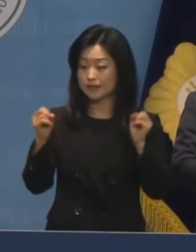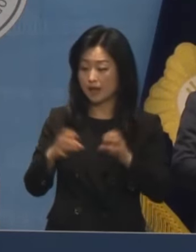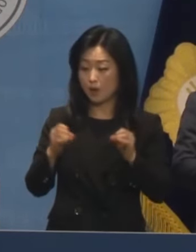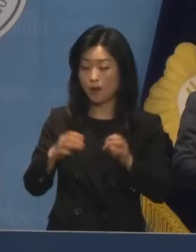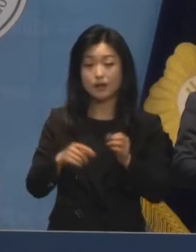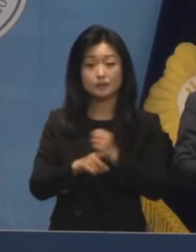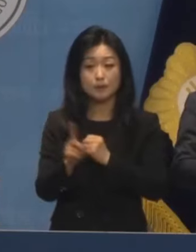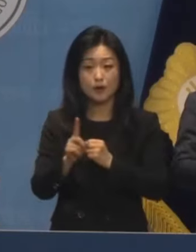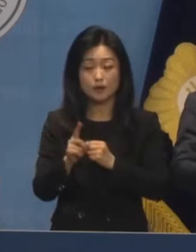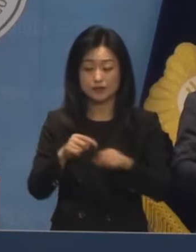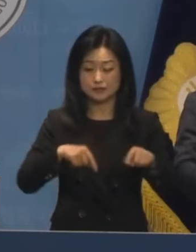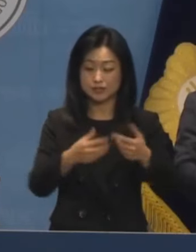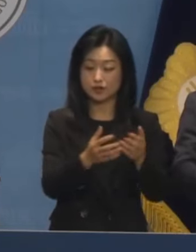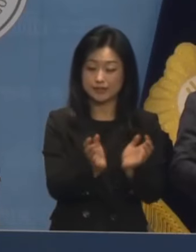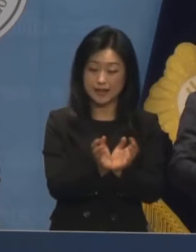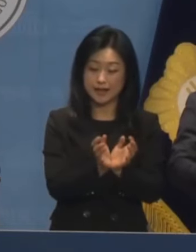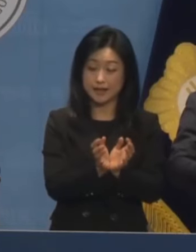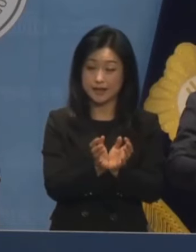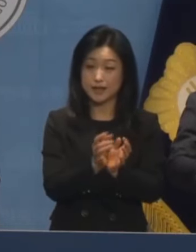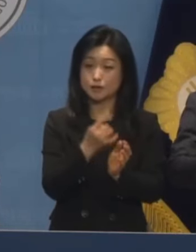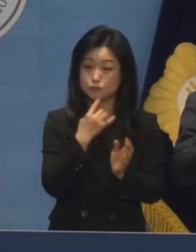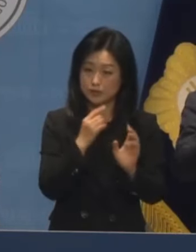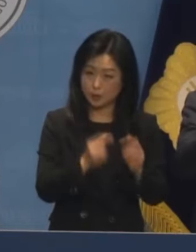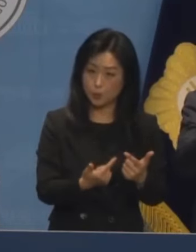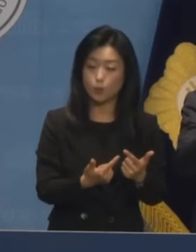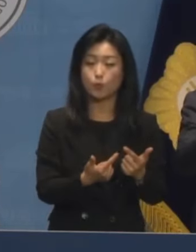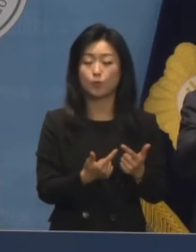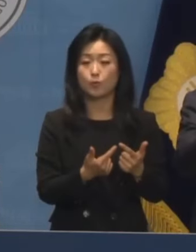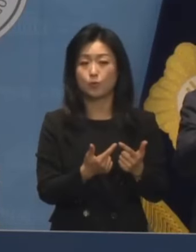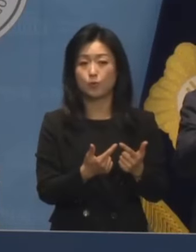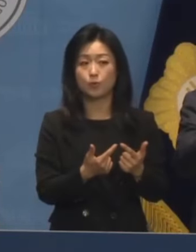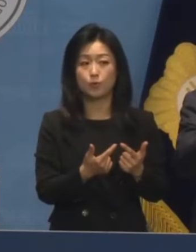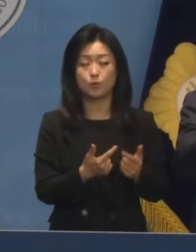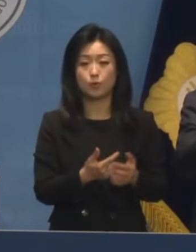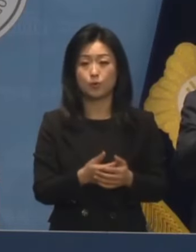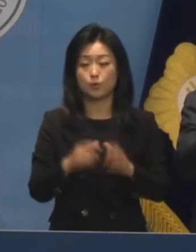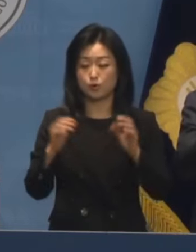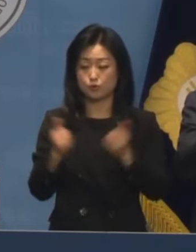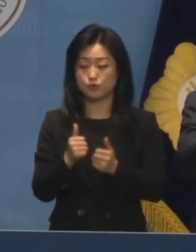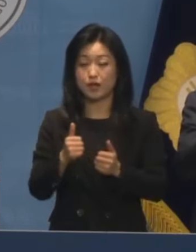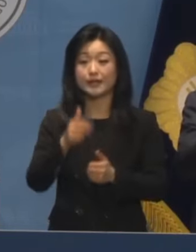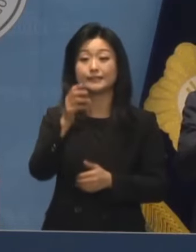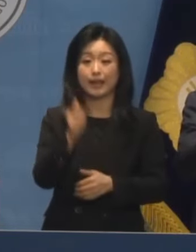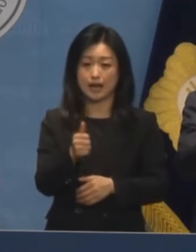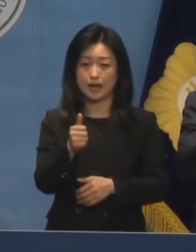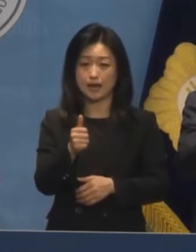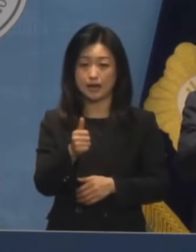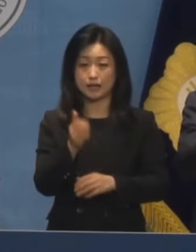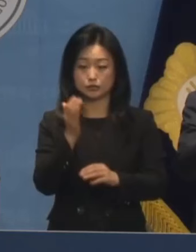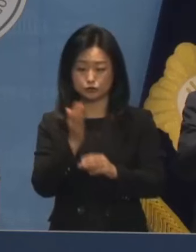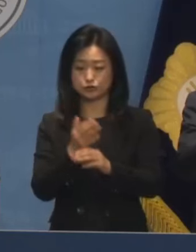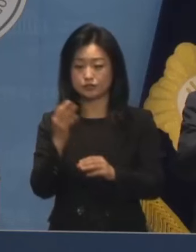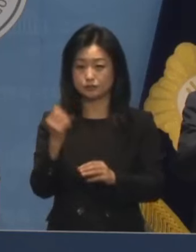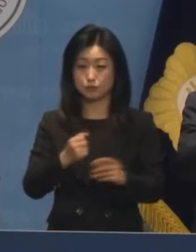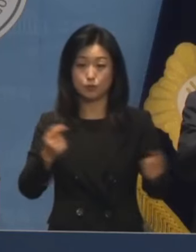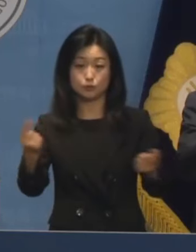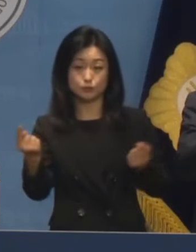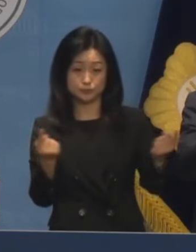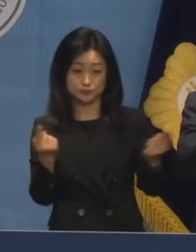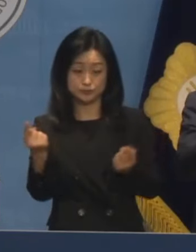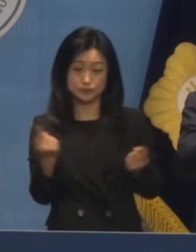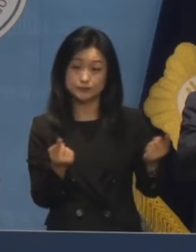어이 정당만이 아니라 어 국회의장이 주제하는 사회적